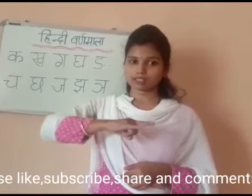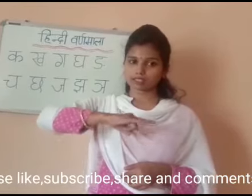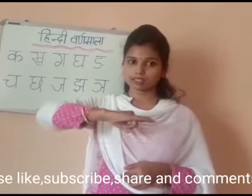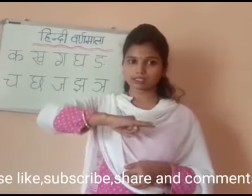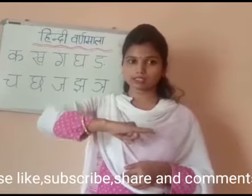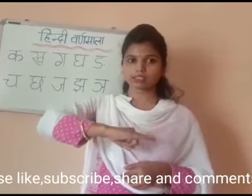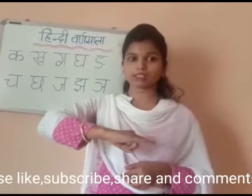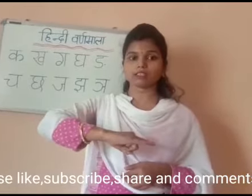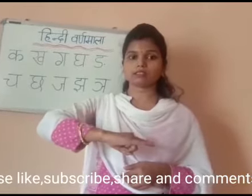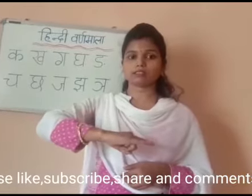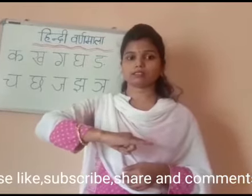च,